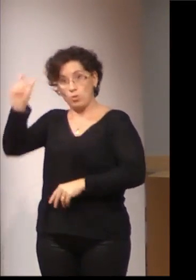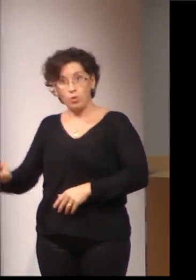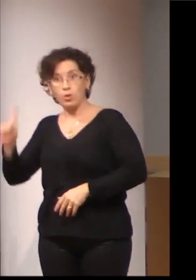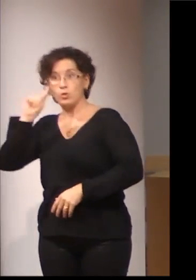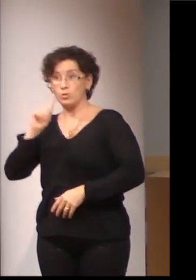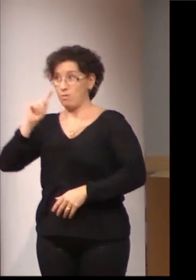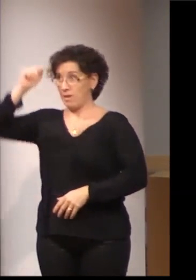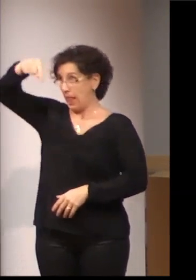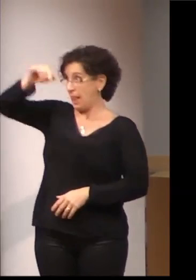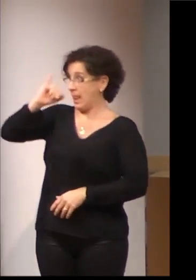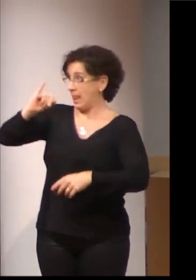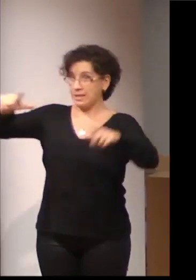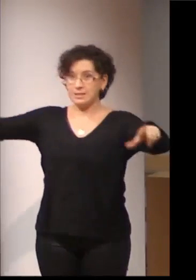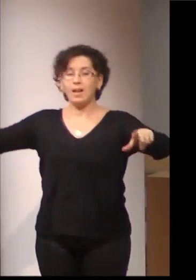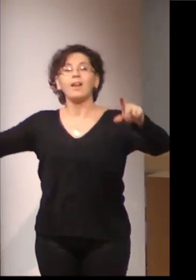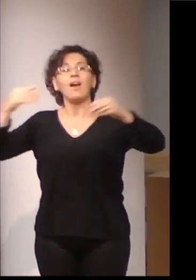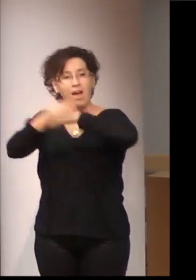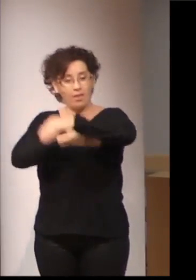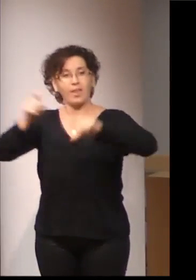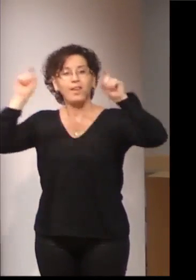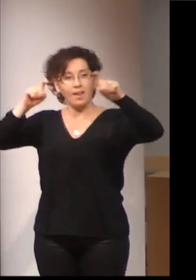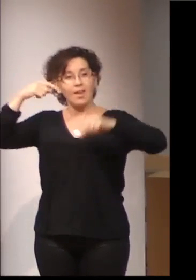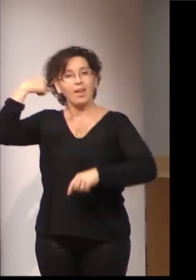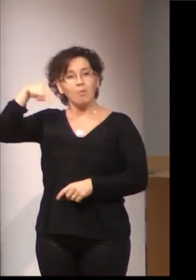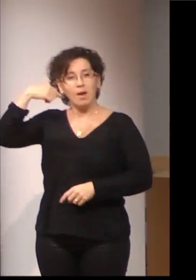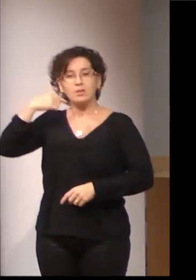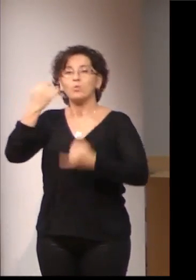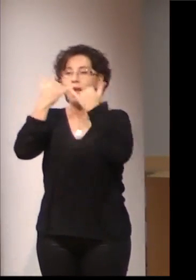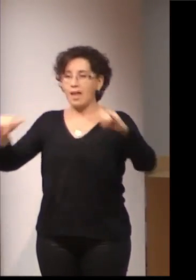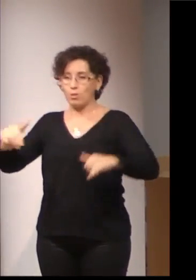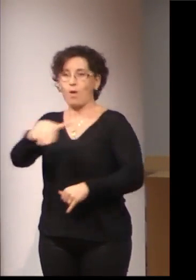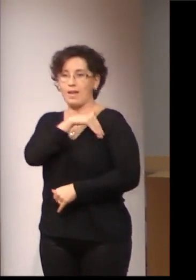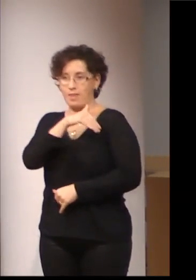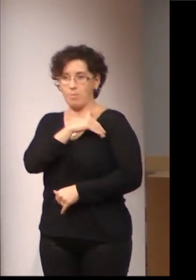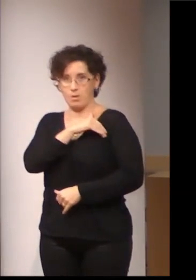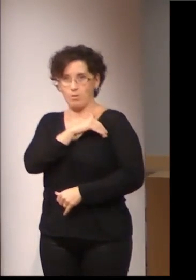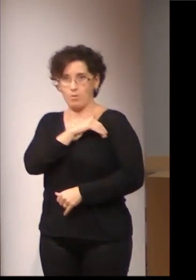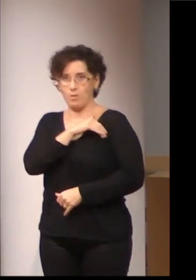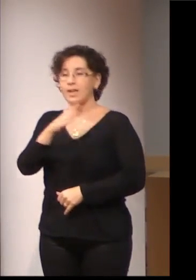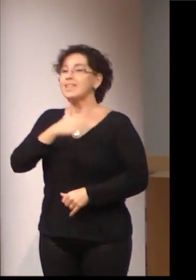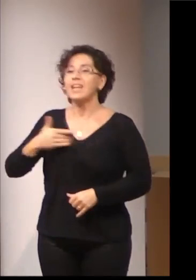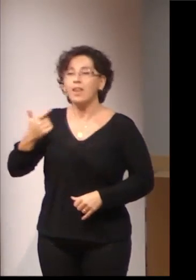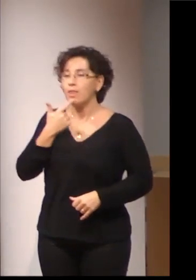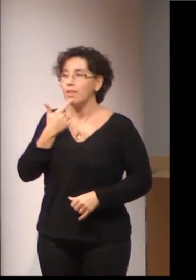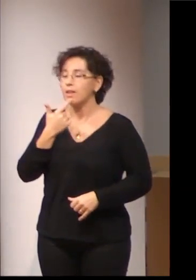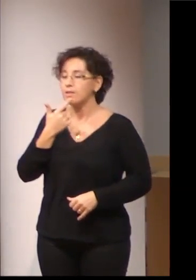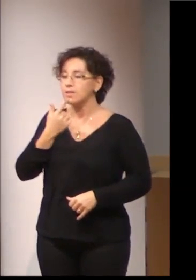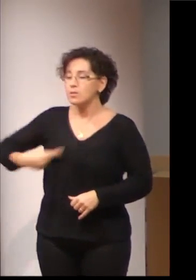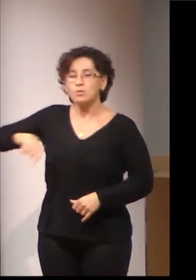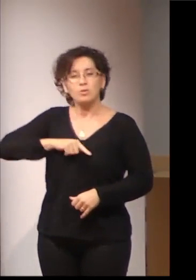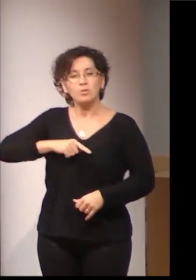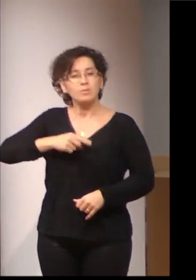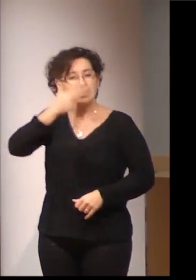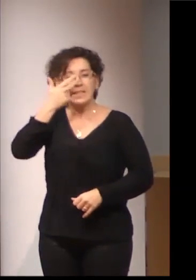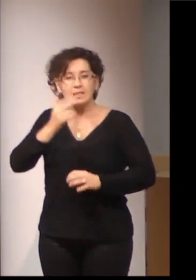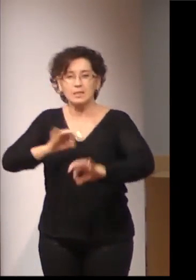además está en la sala, imparte la lección magistral en un acto académico universitario. Es decir, hemos puesto un especial interés en dar visibilidad